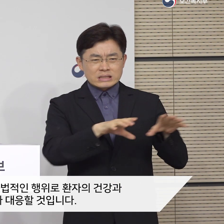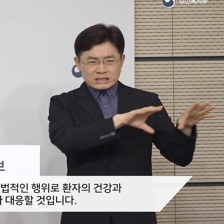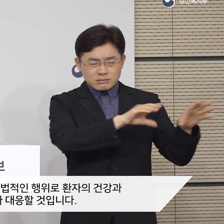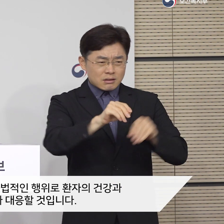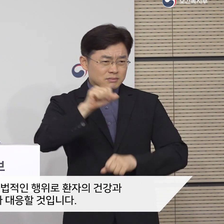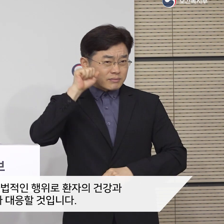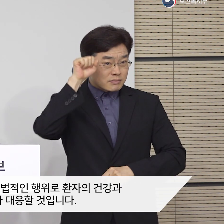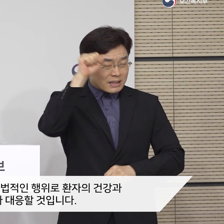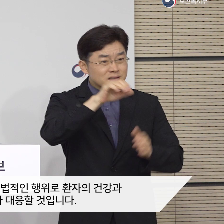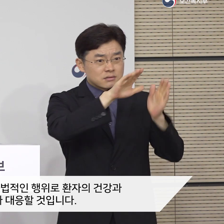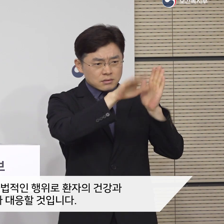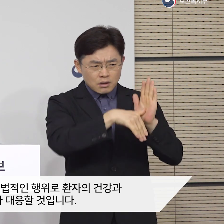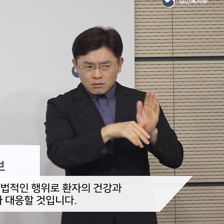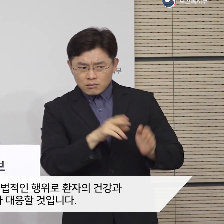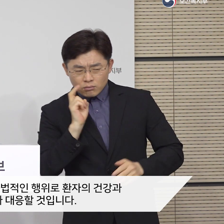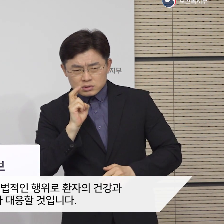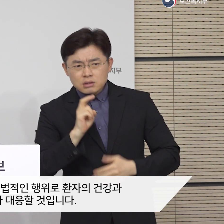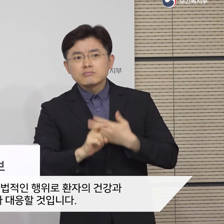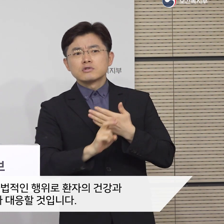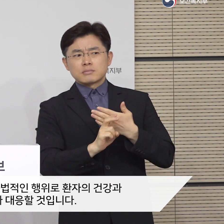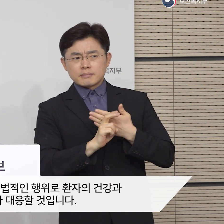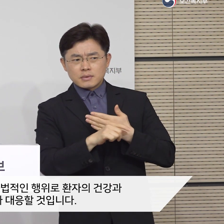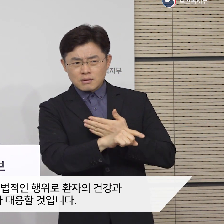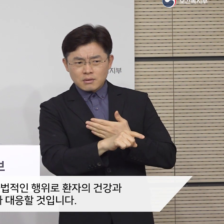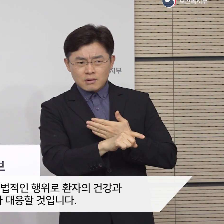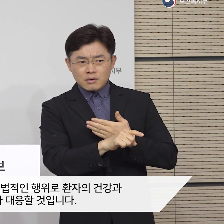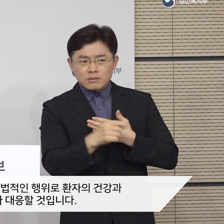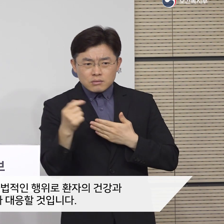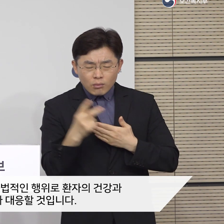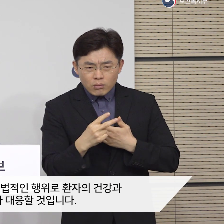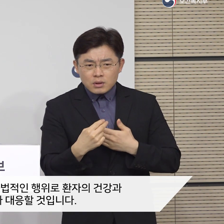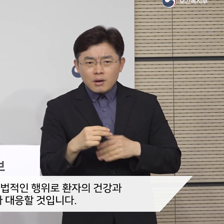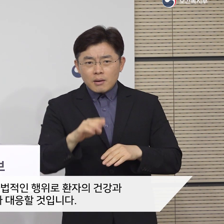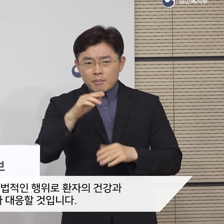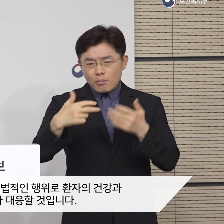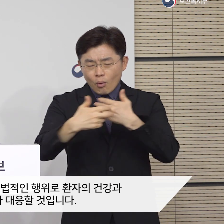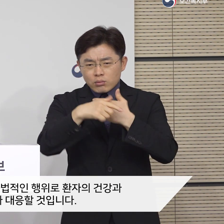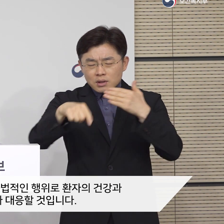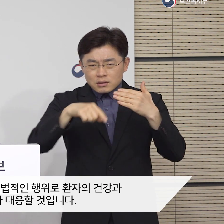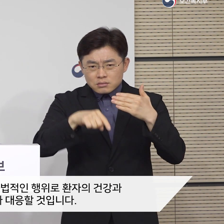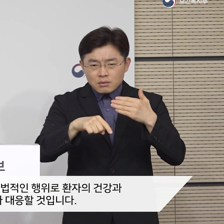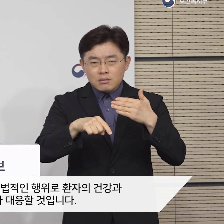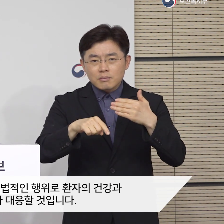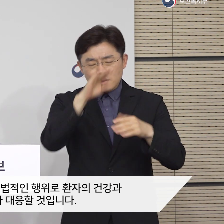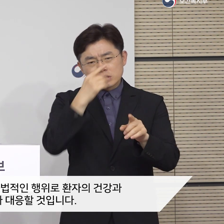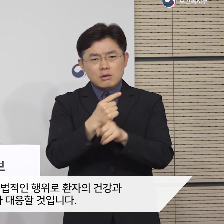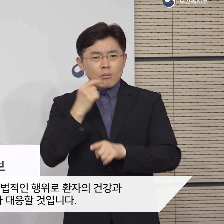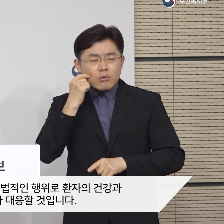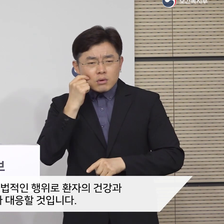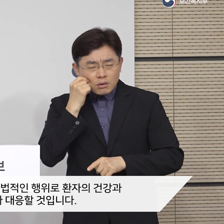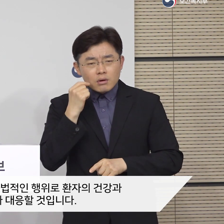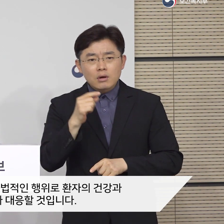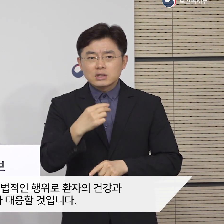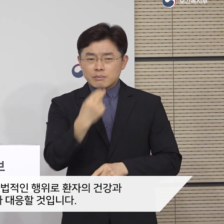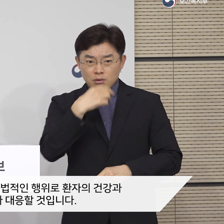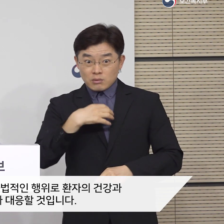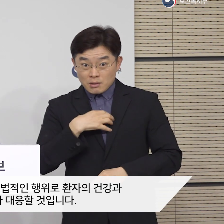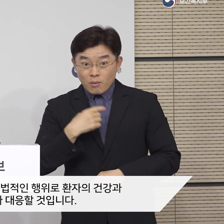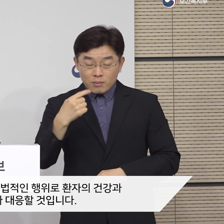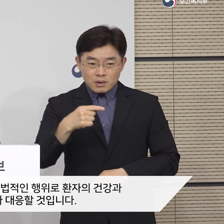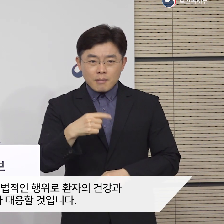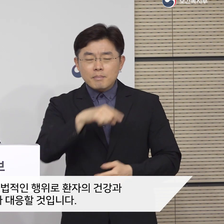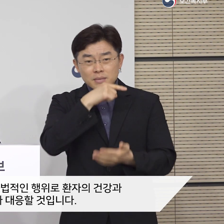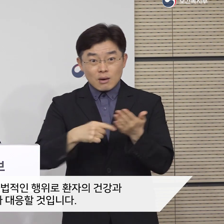과정에서 불법적인 행위로 환자의 건강과 안전에 위해가 생긴다면 법과 원칙에 따라 대응할